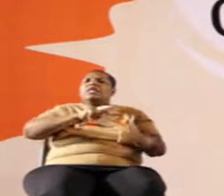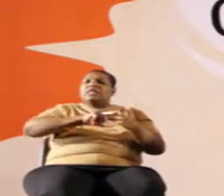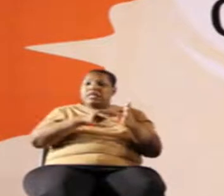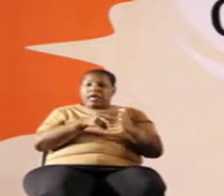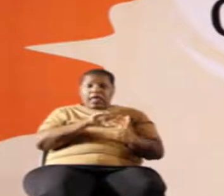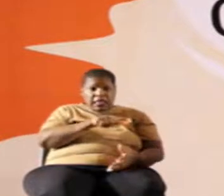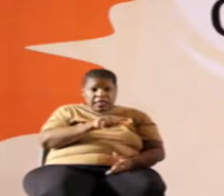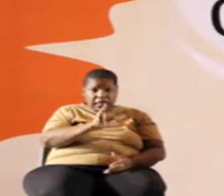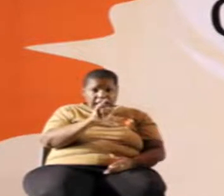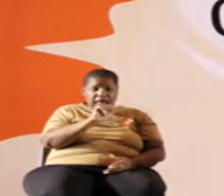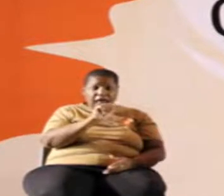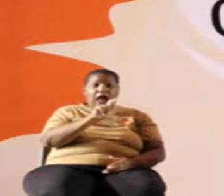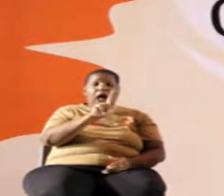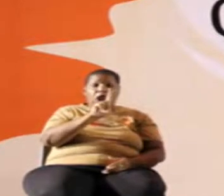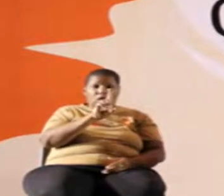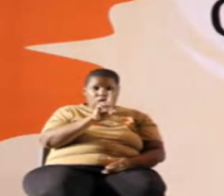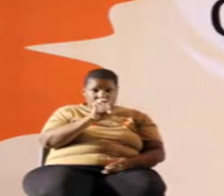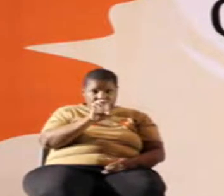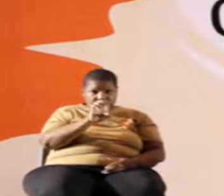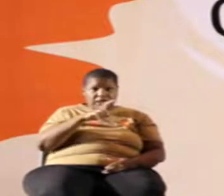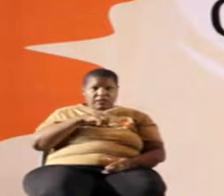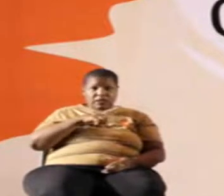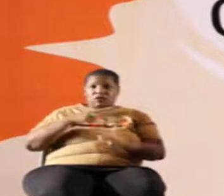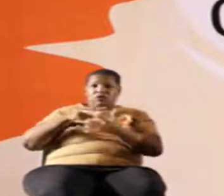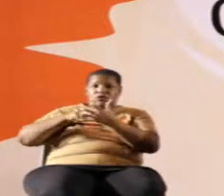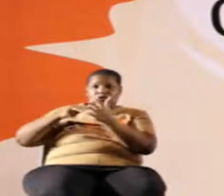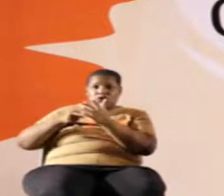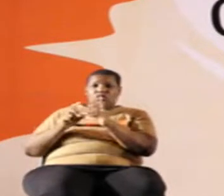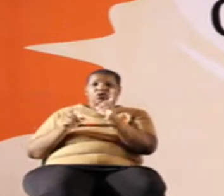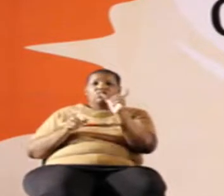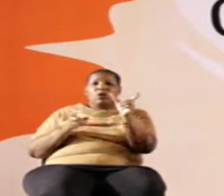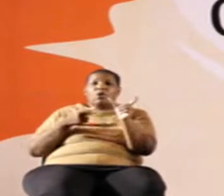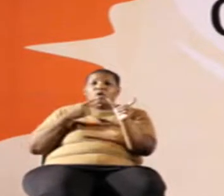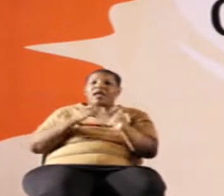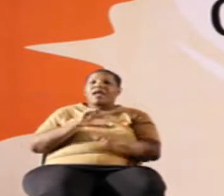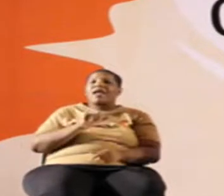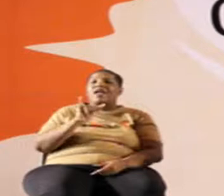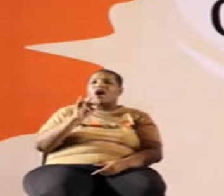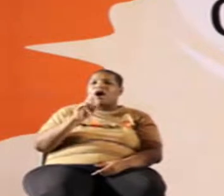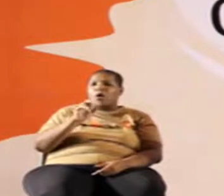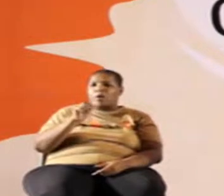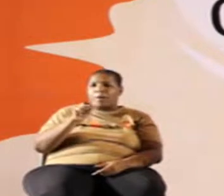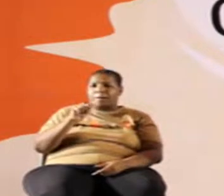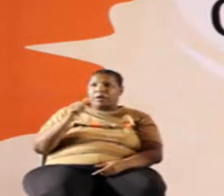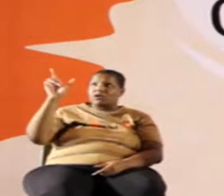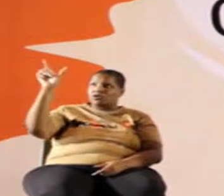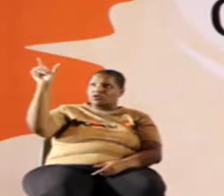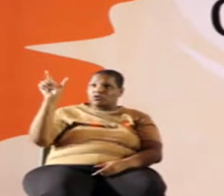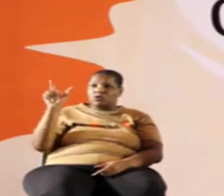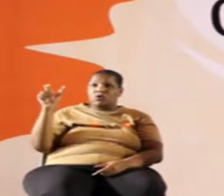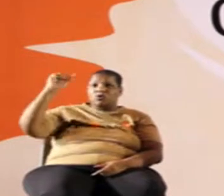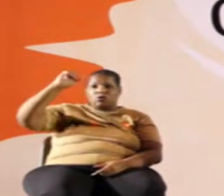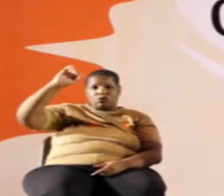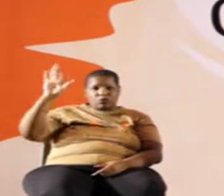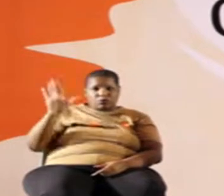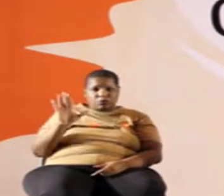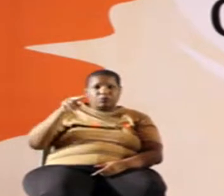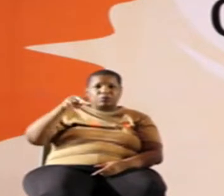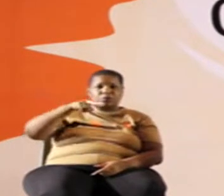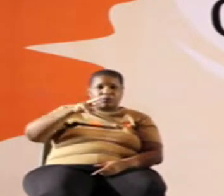Iyalode é uma palavra que vem da língua iorubá, dos povos que vêm de parte da Nigéria e parte do Benin. Não é?